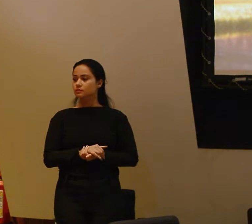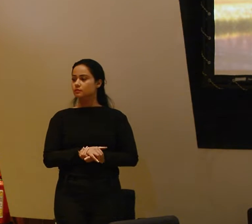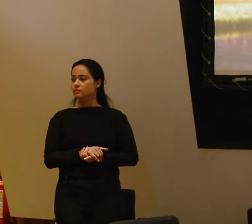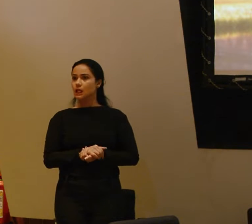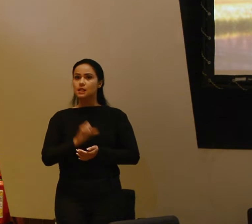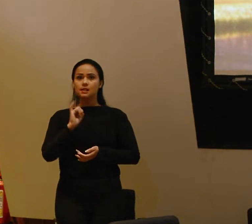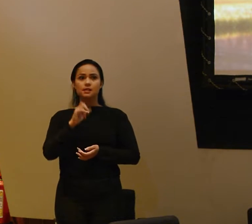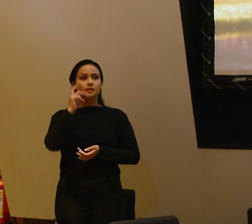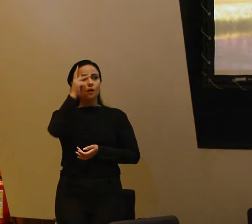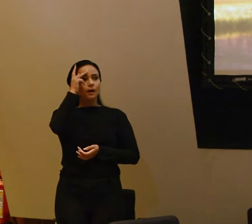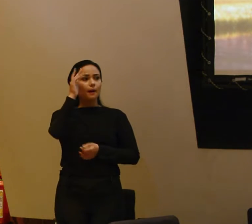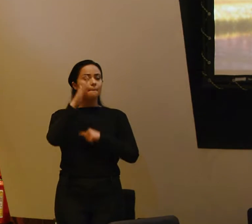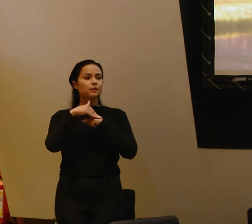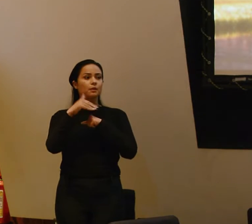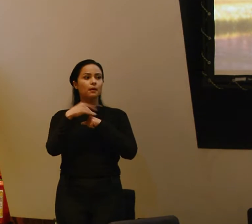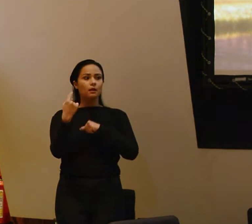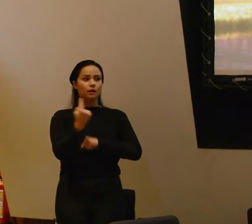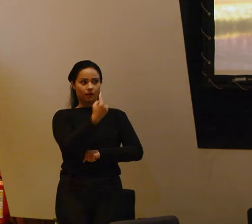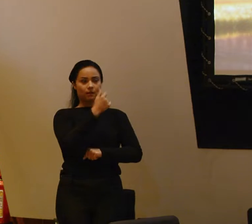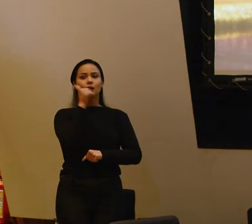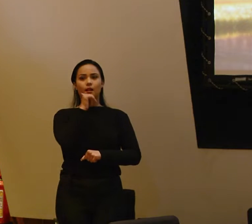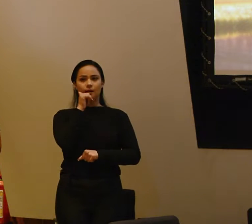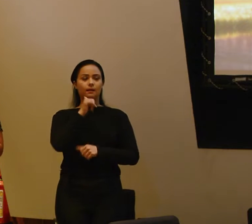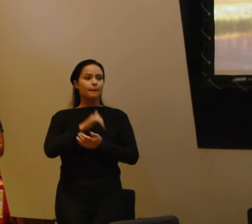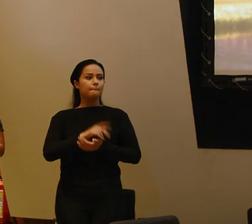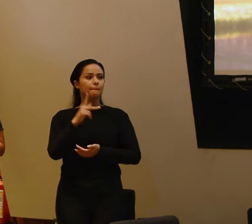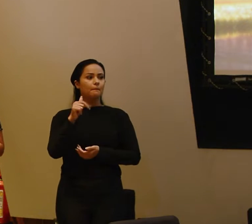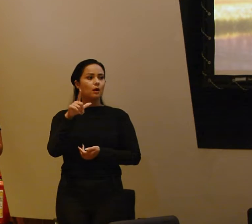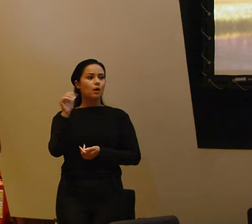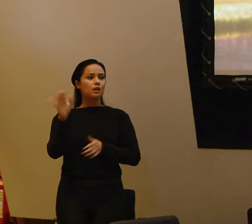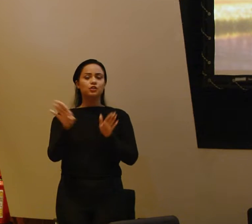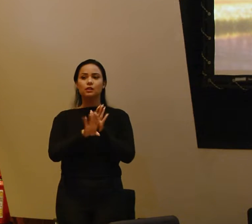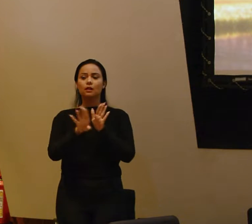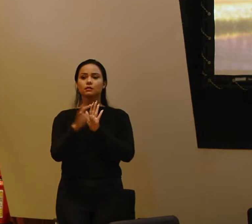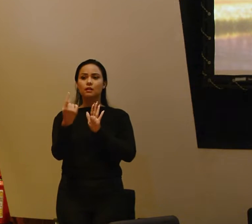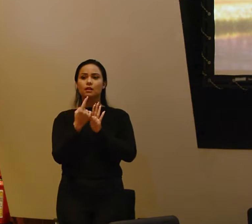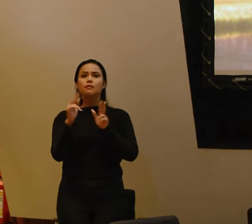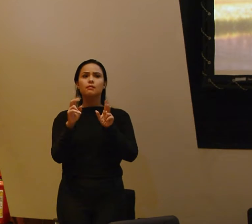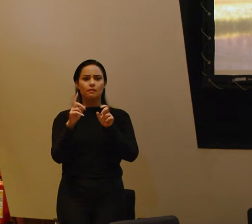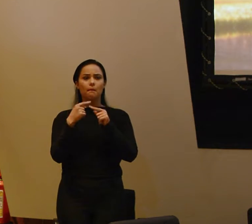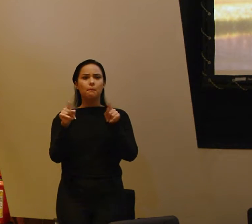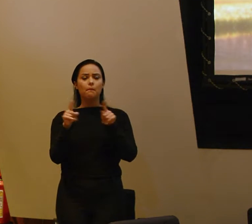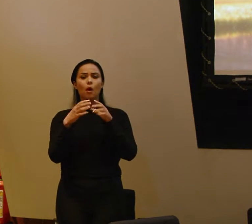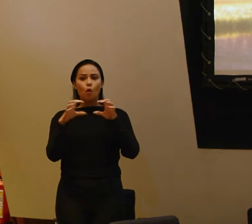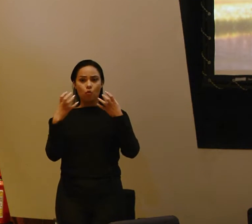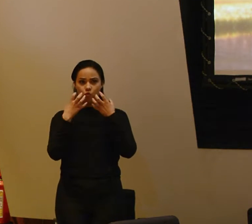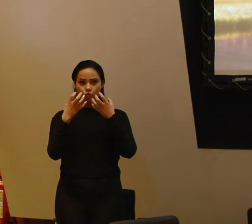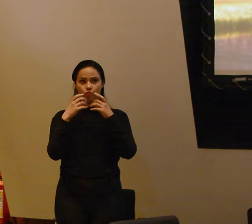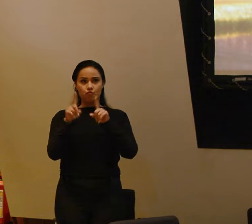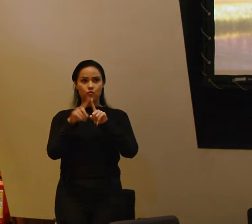Se alguém puder chamar, lá está ela. Ok, doutora Paula Said chegando, trazendo então o tema música e